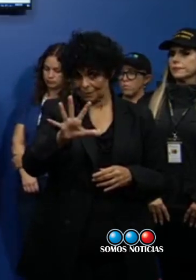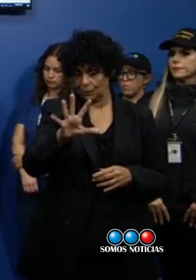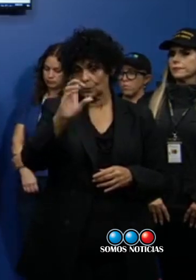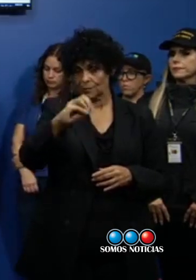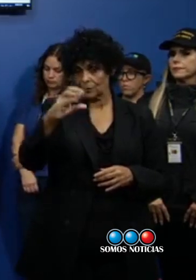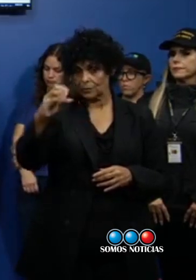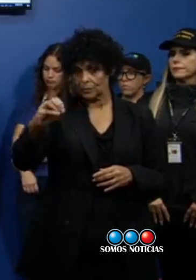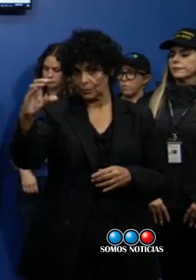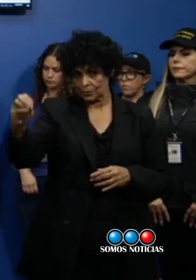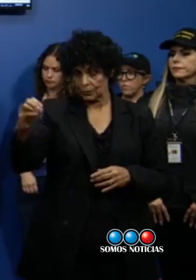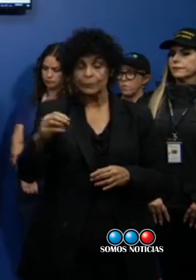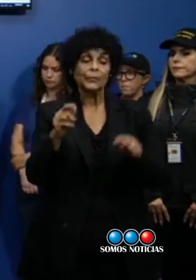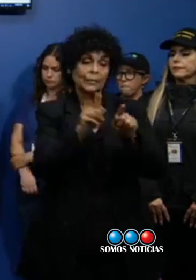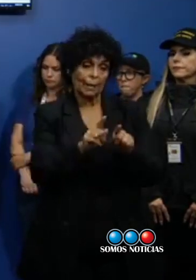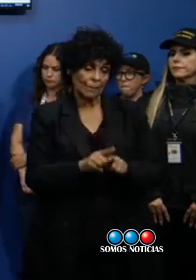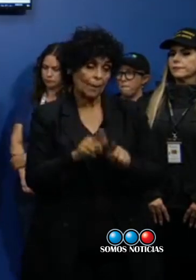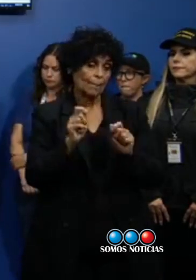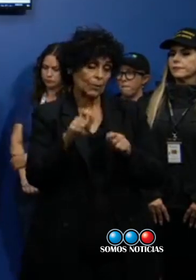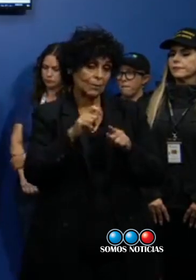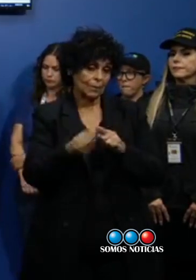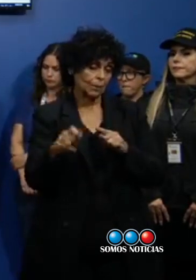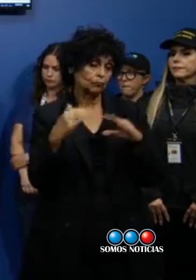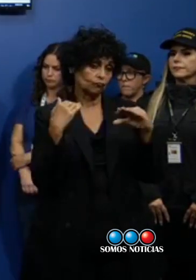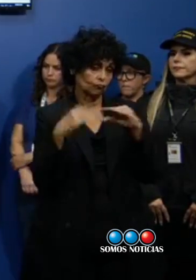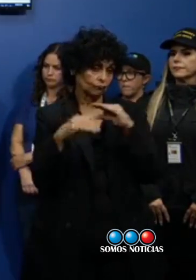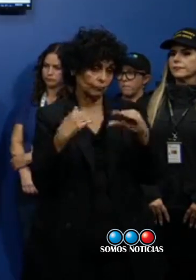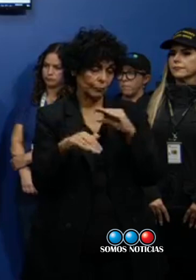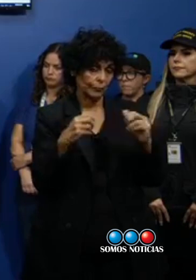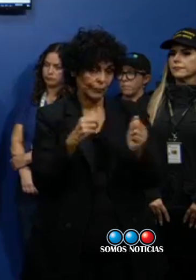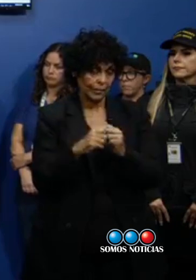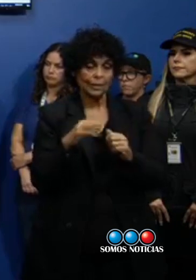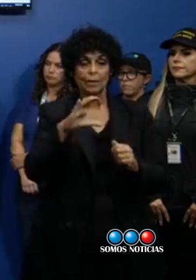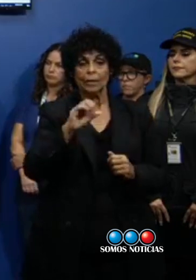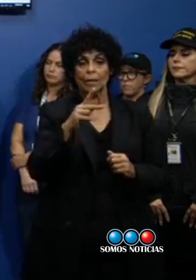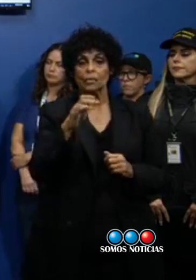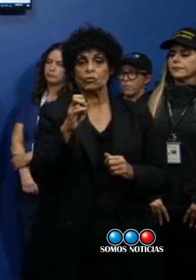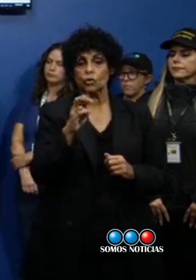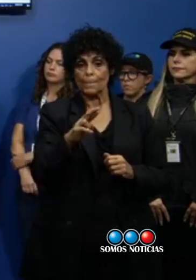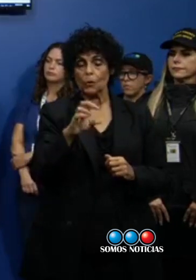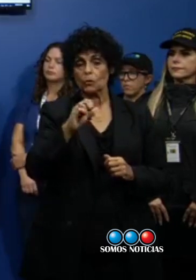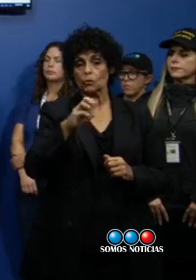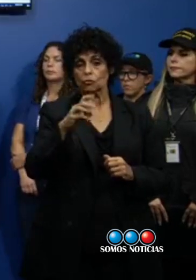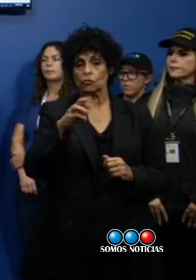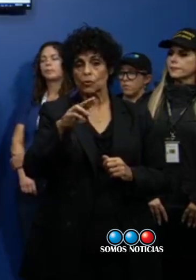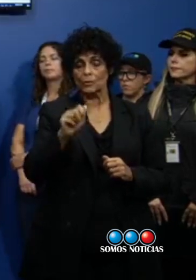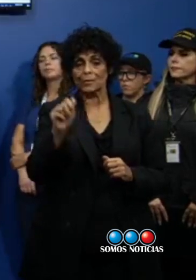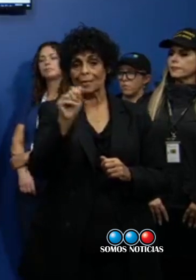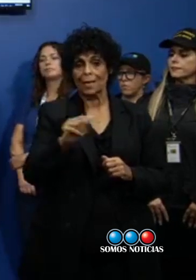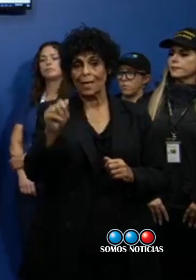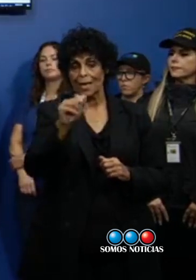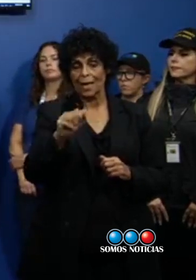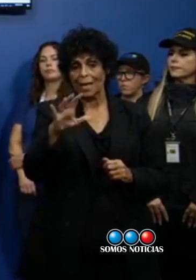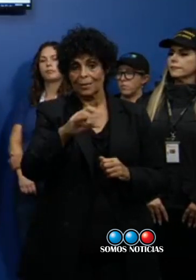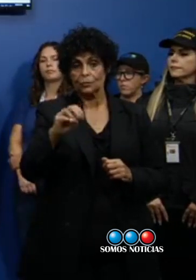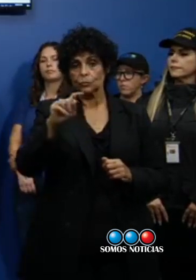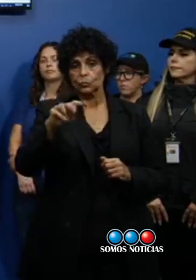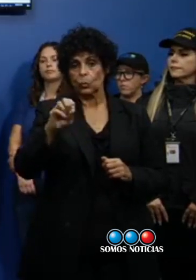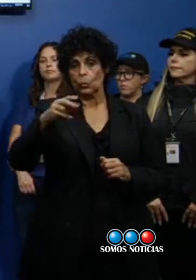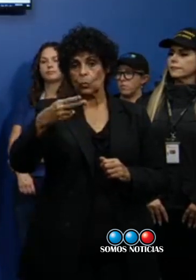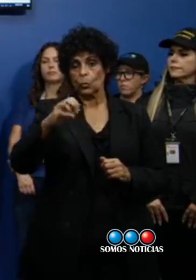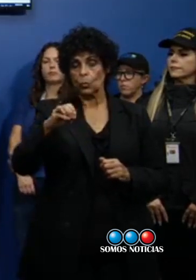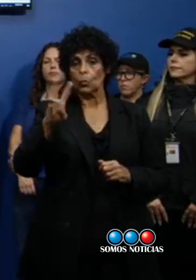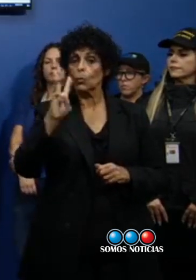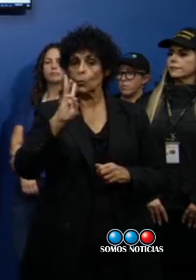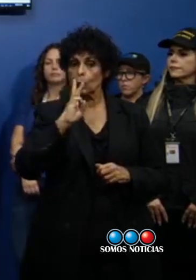94400 también puede enviar un correo electrónico a customerservice @ toow water.com para